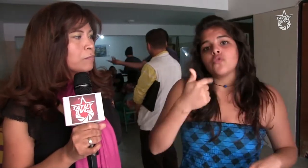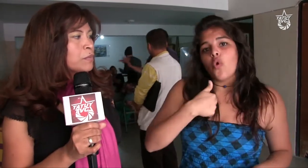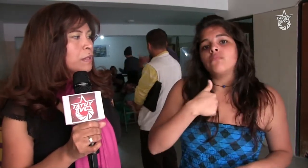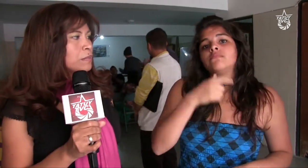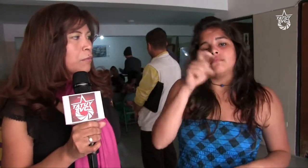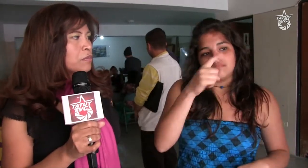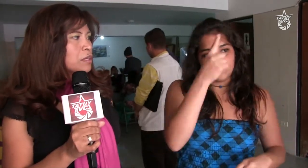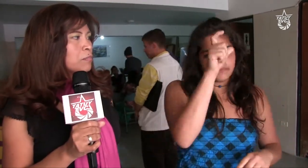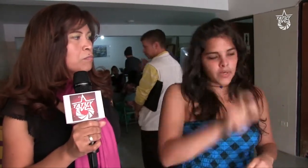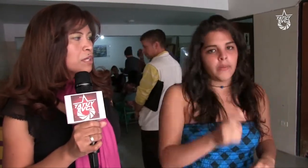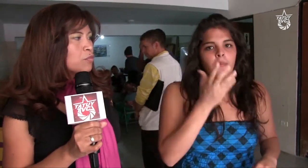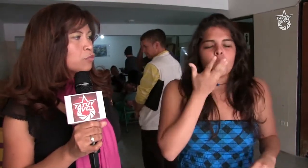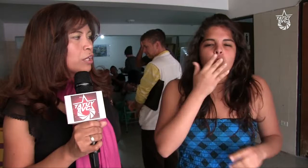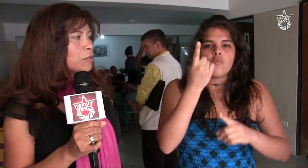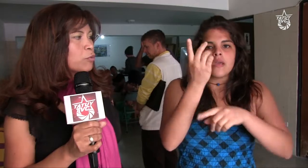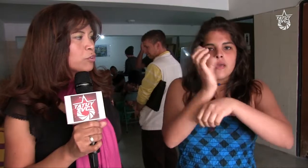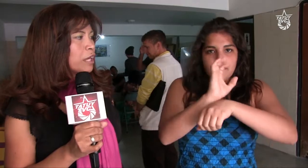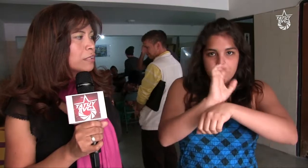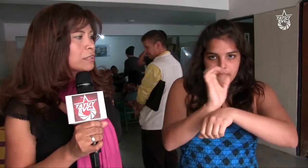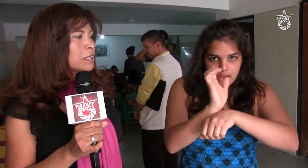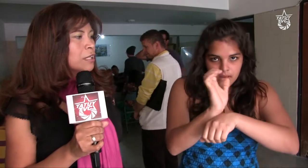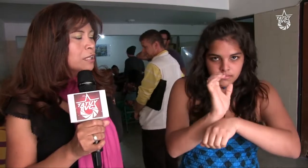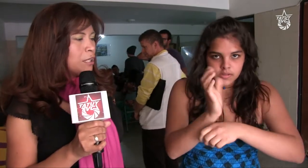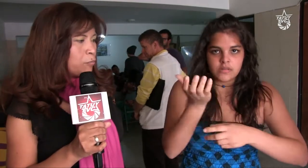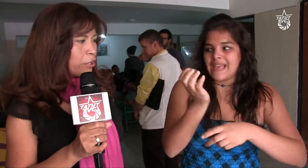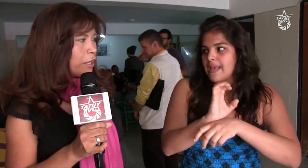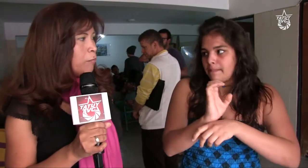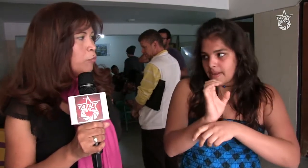También pienso que es importante que, por ejemplo,